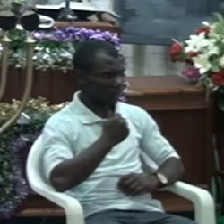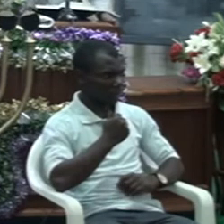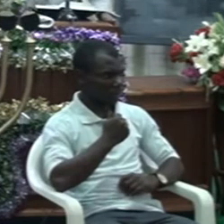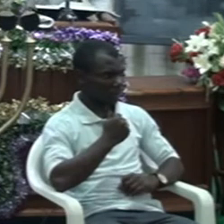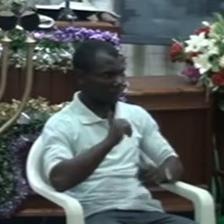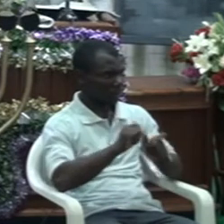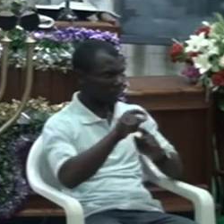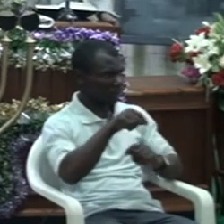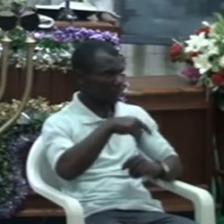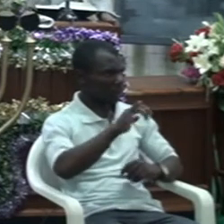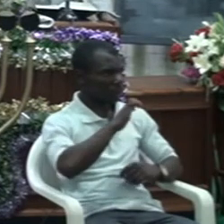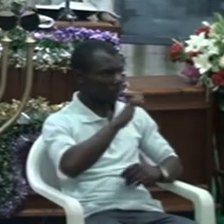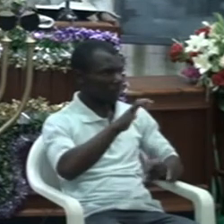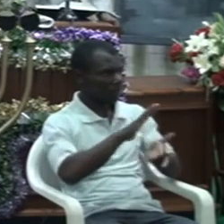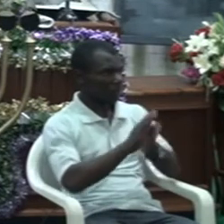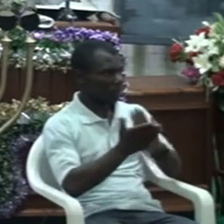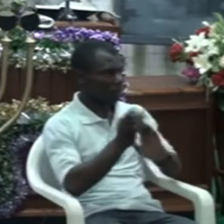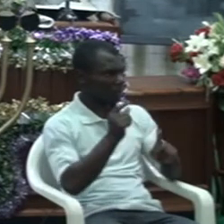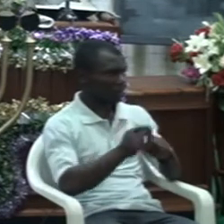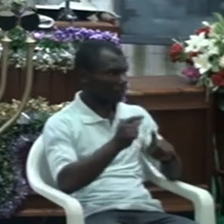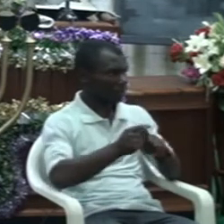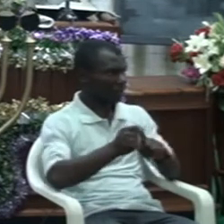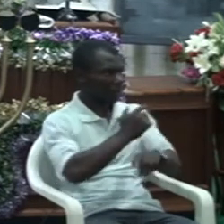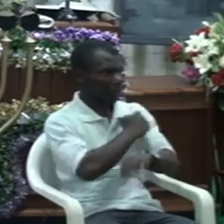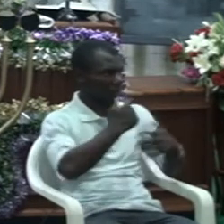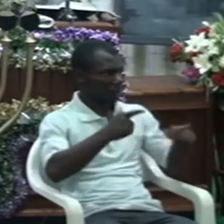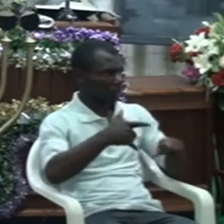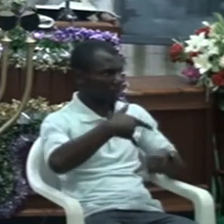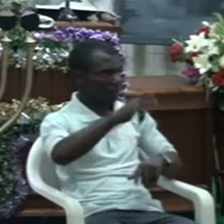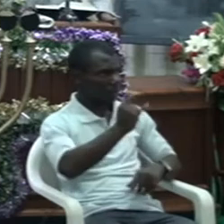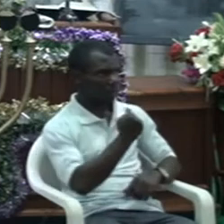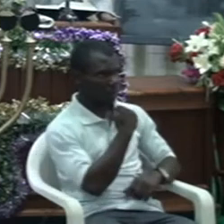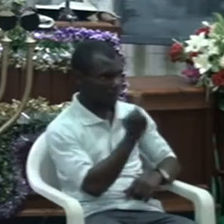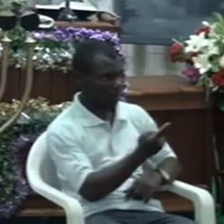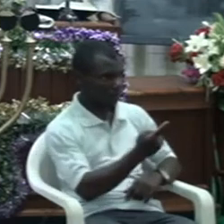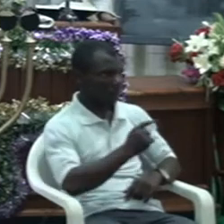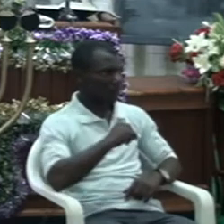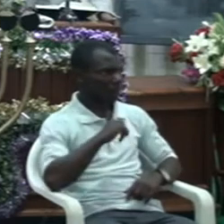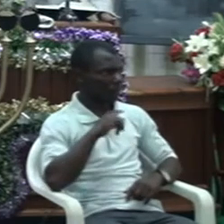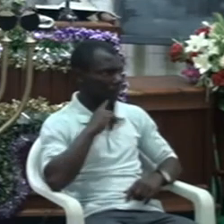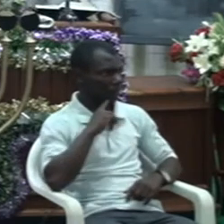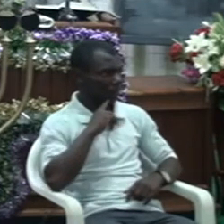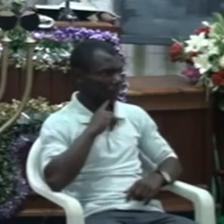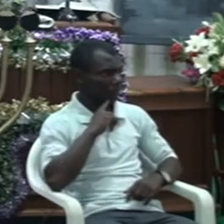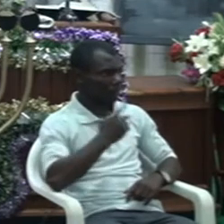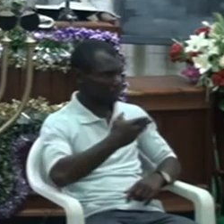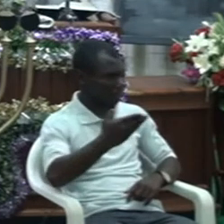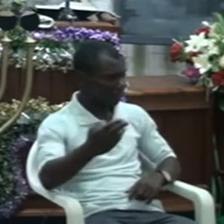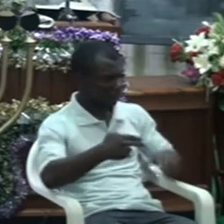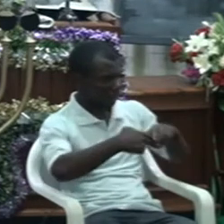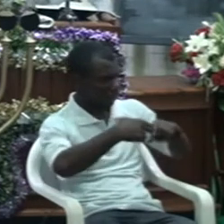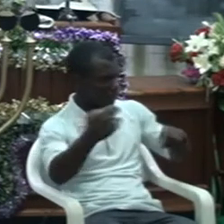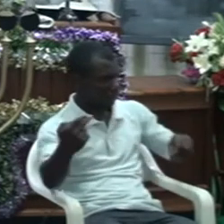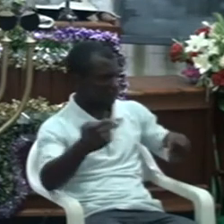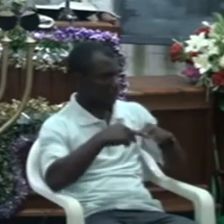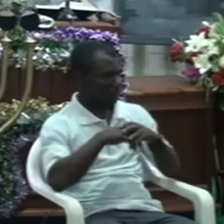neno. Alors elle est devenue parole. Na wakati anaprononce, et lorsqu'il prononce kitu kinatoka,